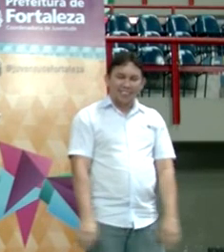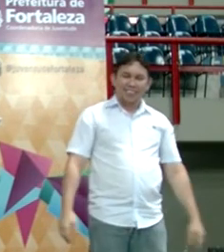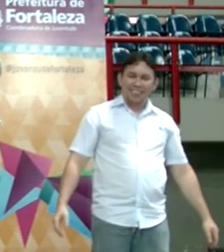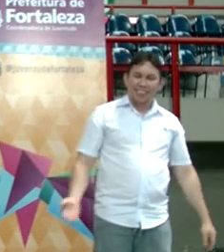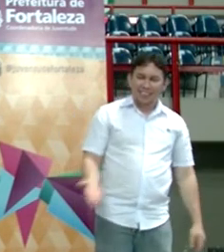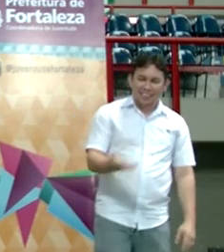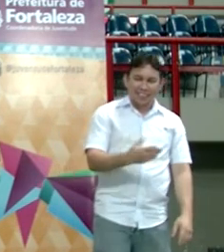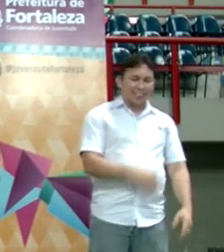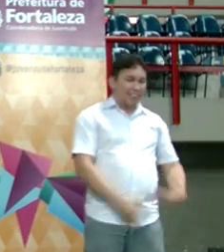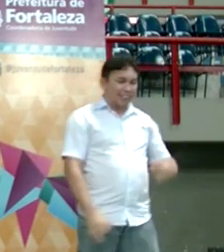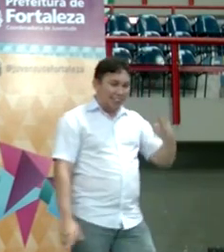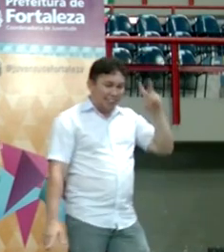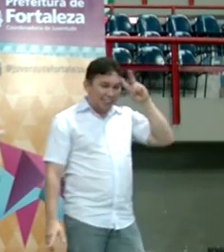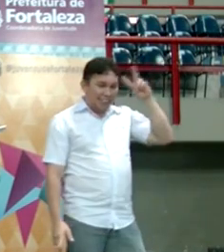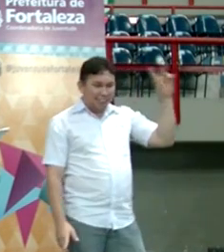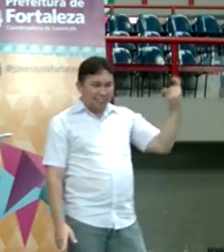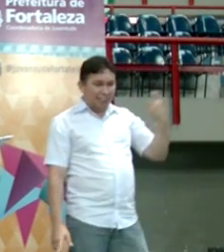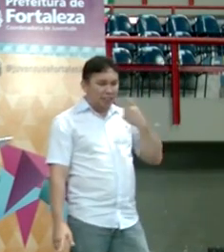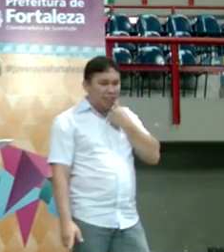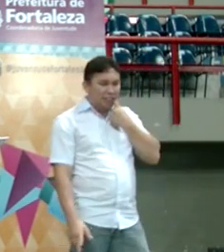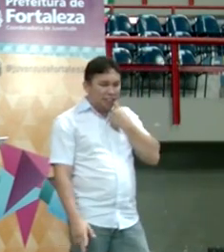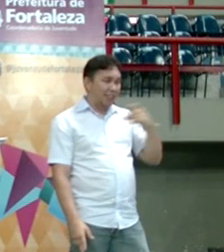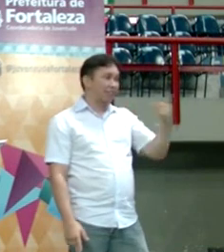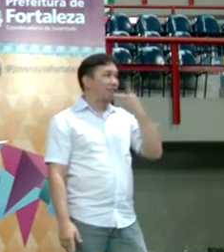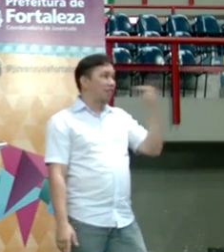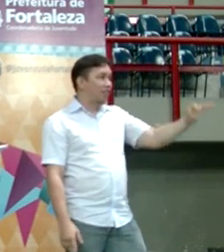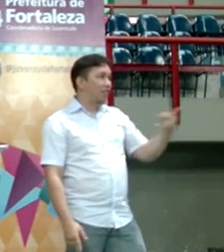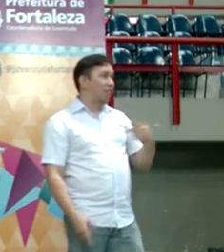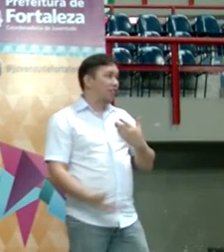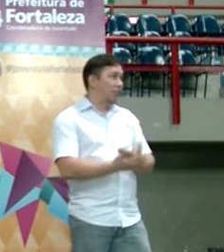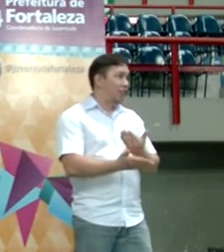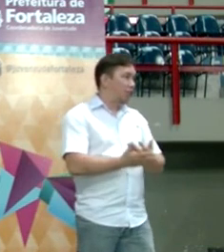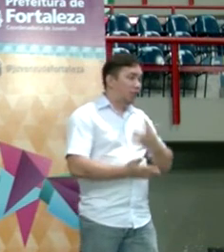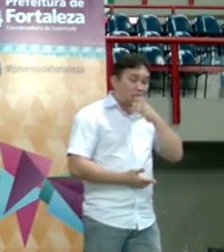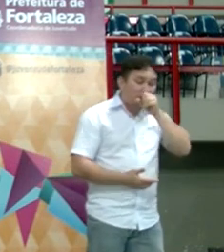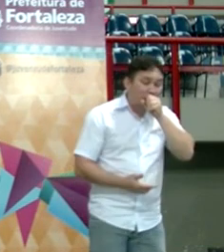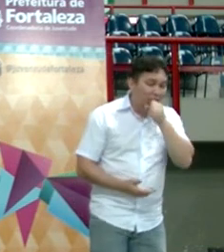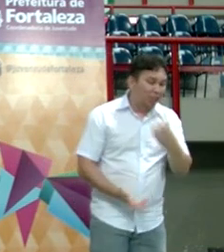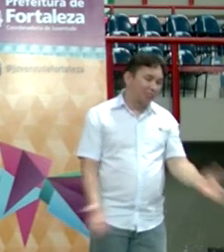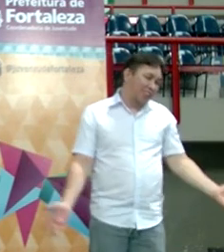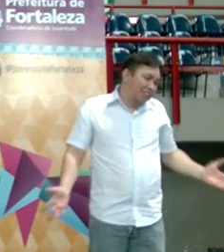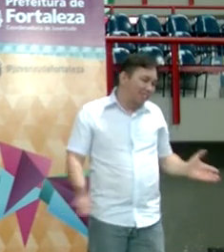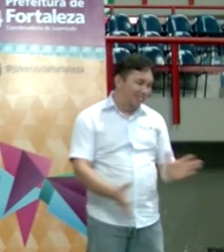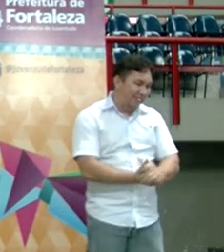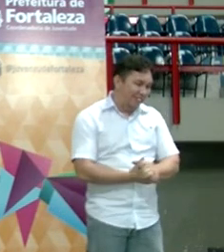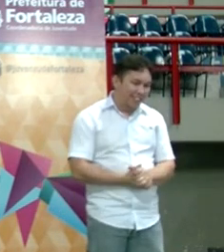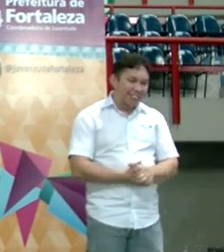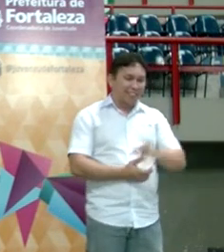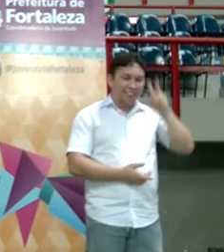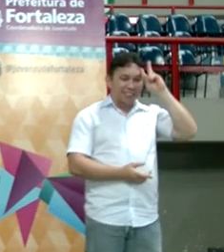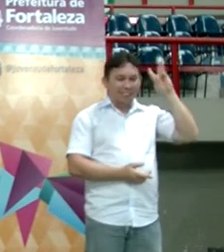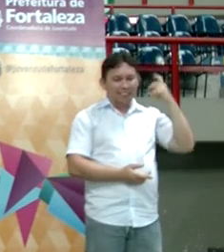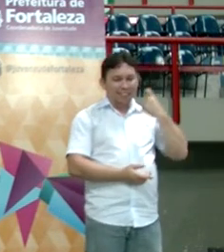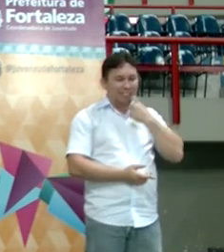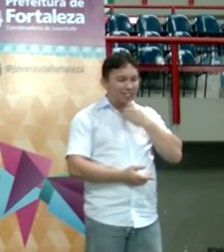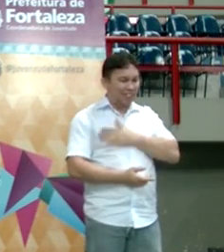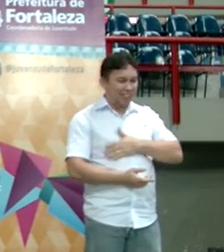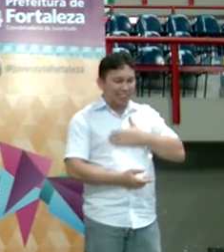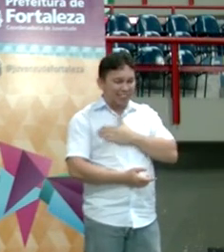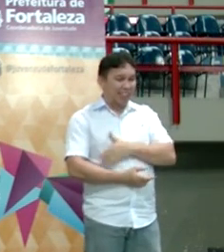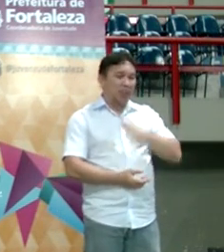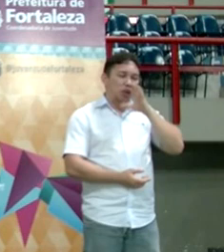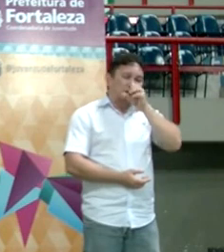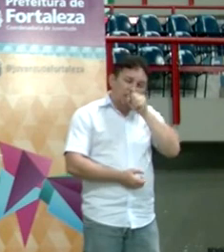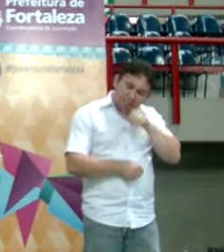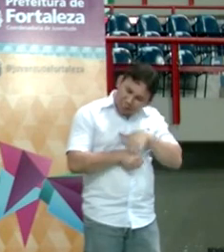Eu já lavo de segunda a sexta, mas os estudos recentes só alegam no sábado. De segunda a sexta não deixa a pessoa feliz, mas no